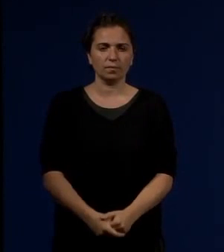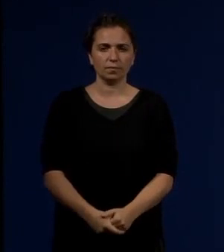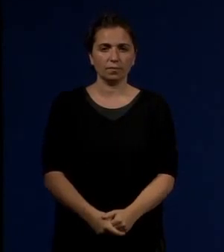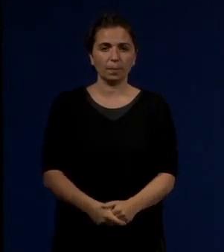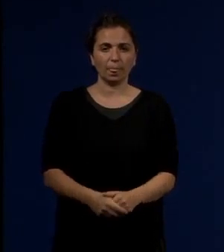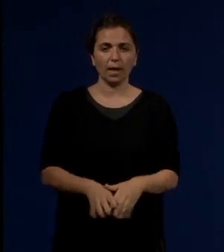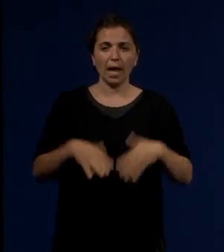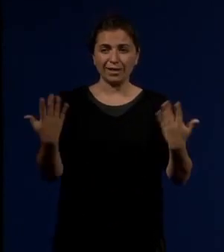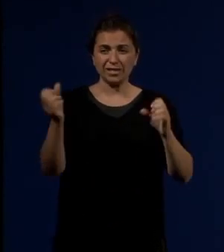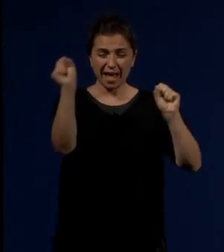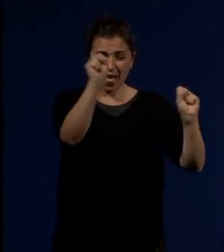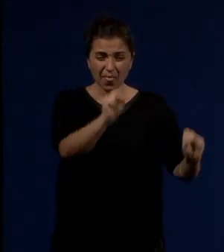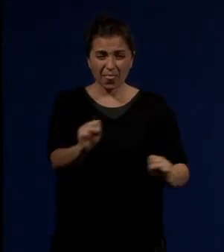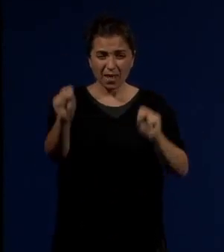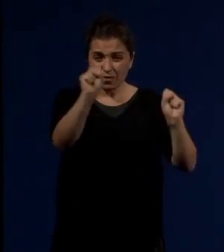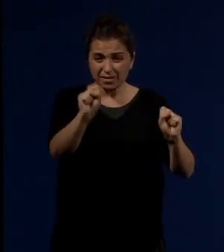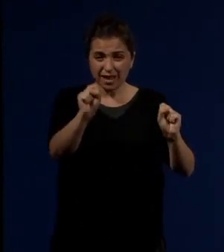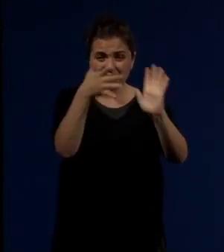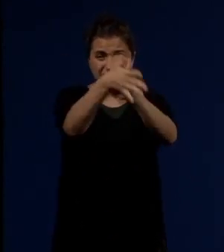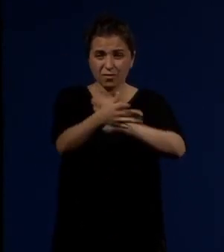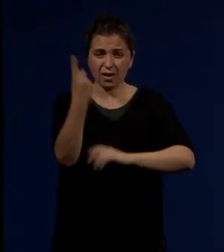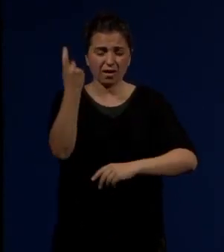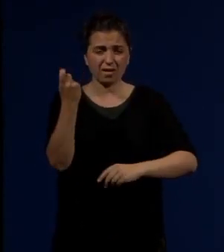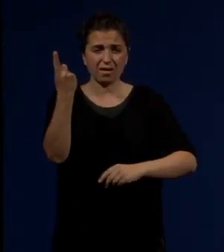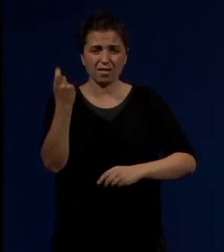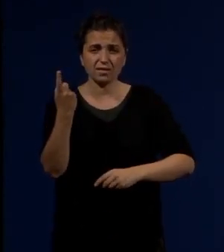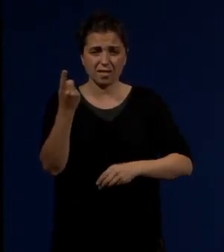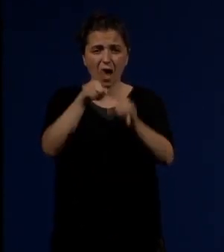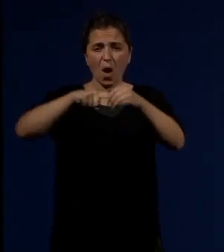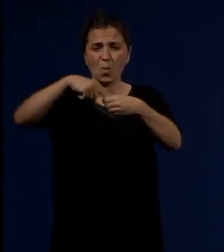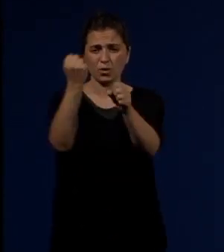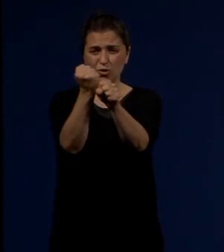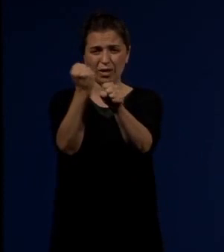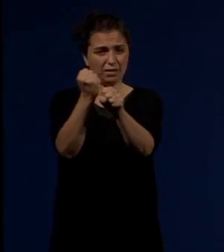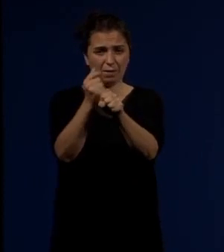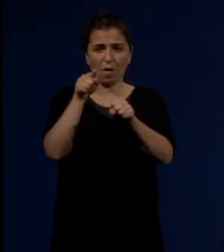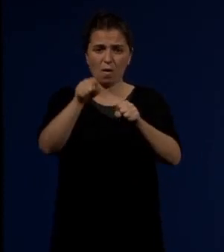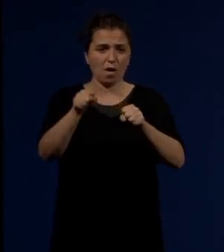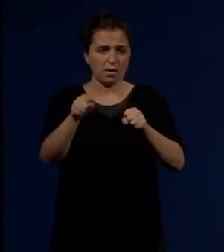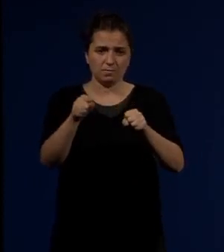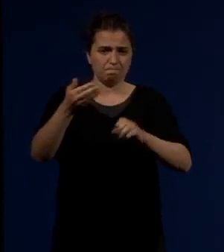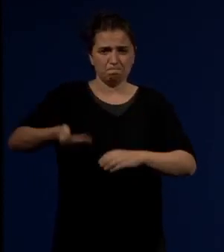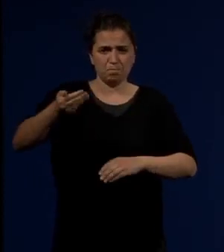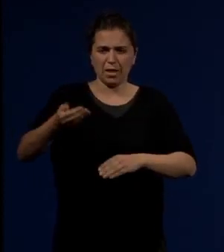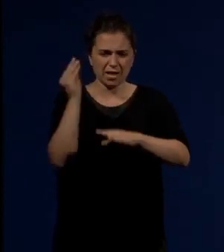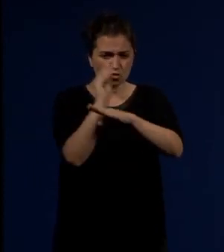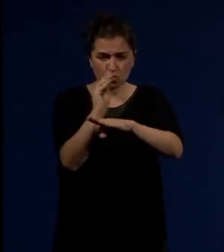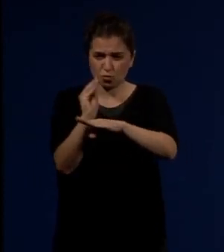Por lo tanto, esa defensa e, ademais, a necesidade de garantir todos os postos de traballo como requisito mínimo de vinculación de todas as